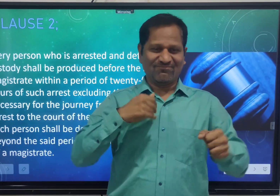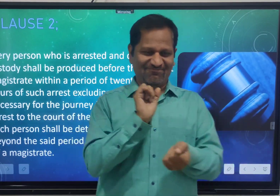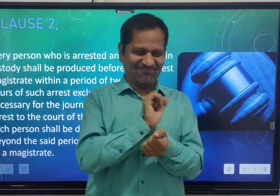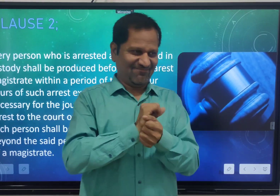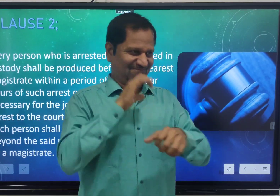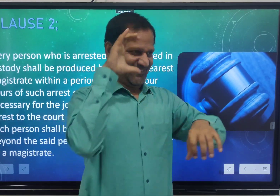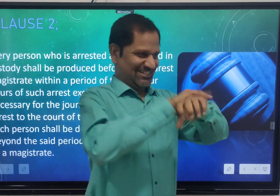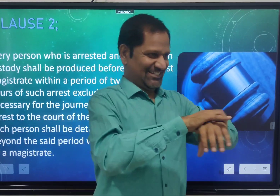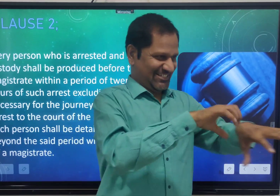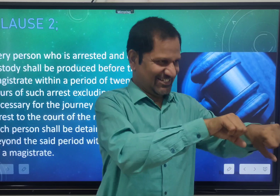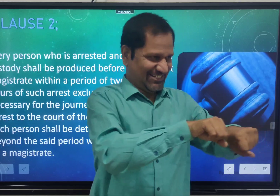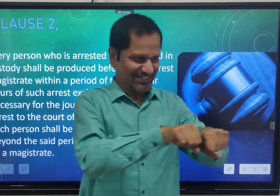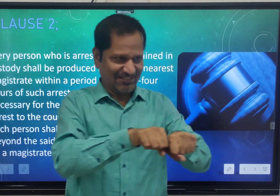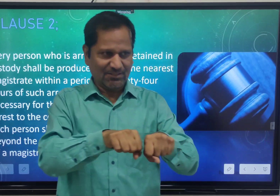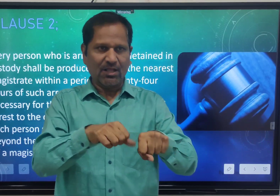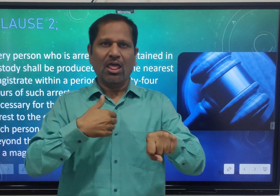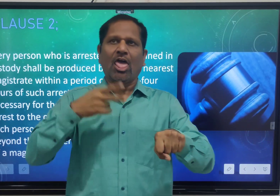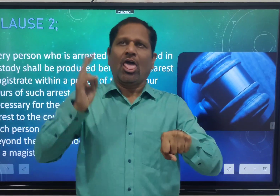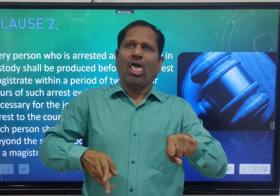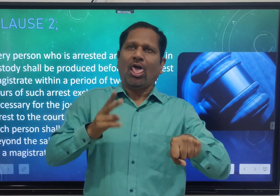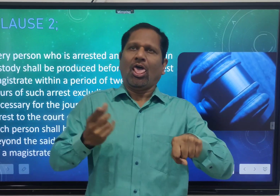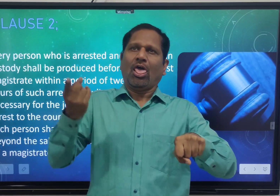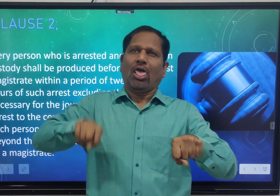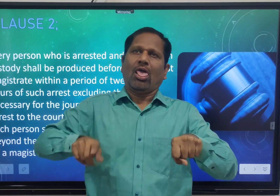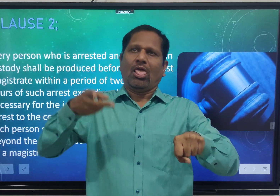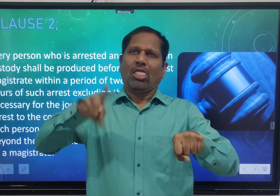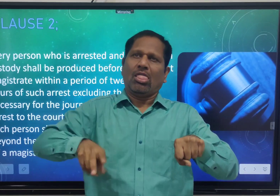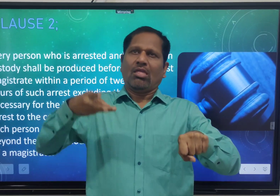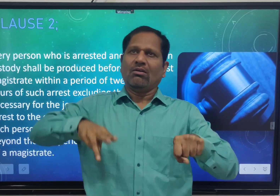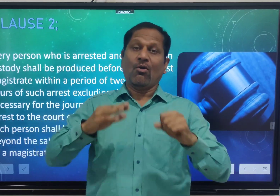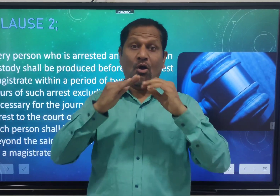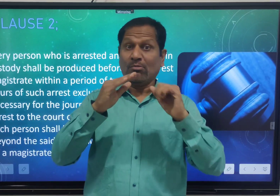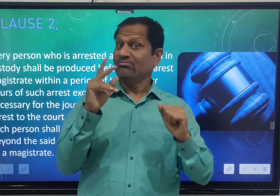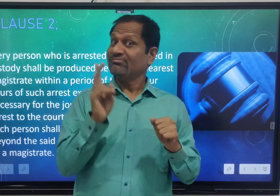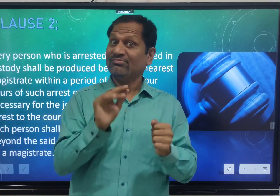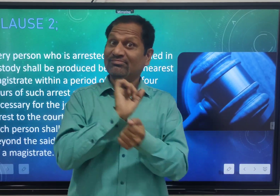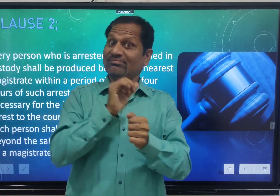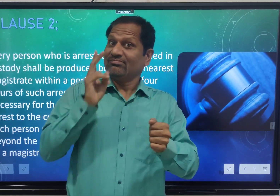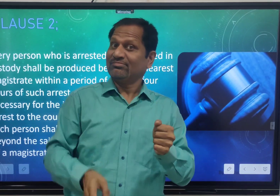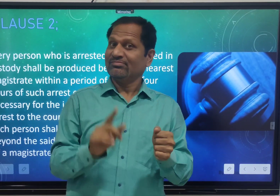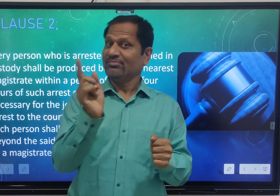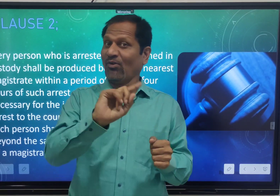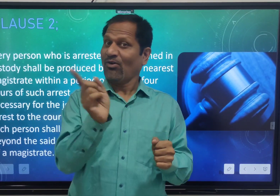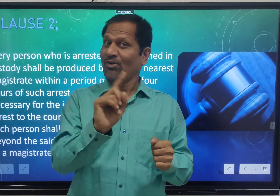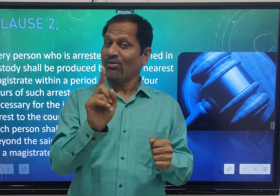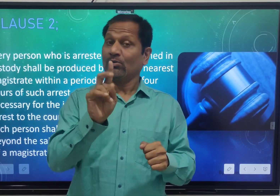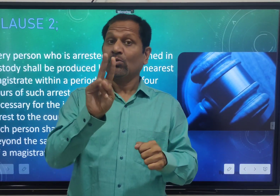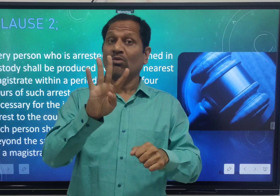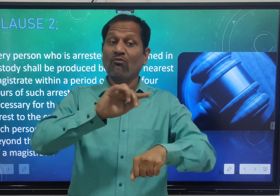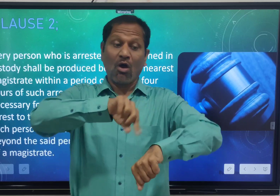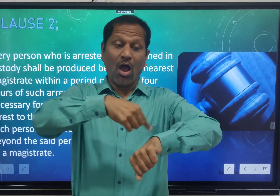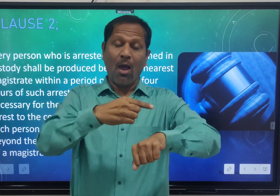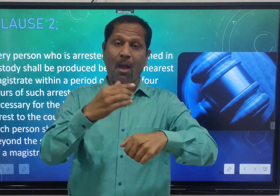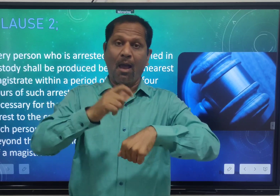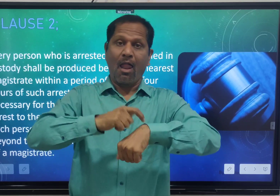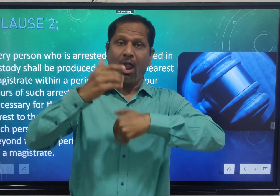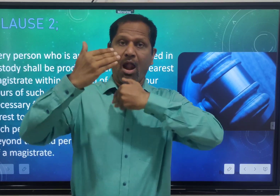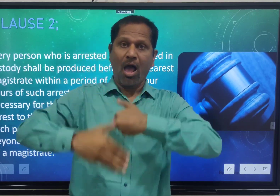है तत्काल न्यायालय में पेश किया जाना चाहिए। ऐसा पुलिस नहीं कर सकती कि गिरफ्तारी होने के